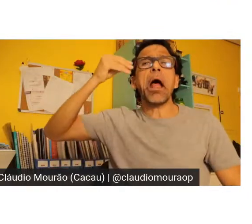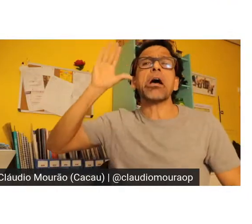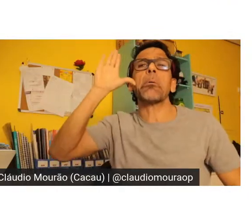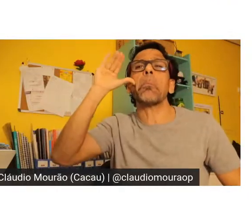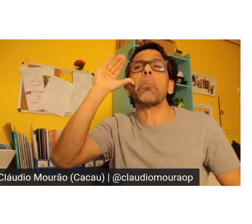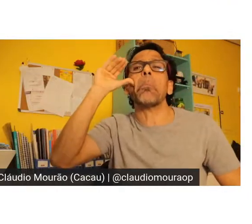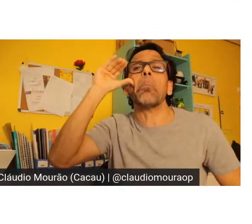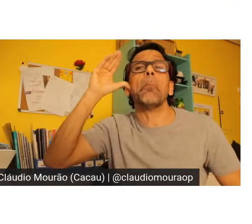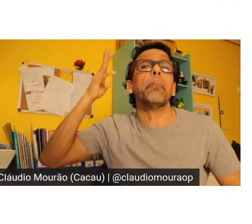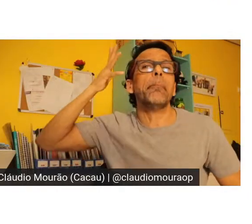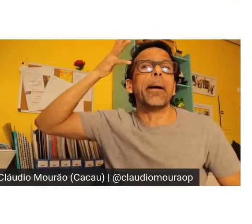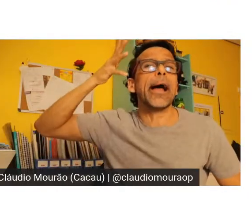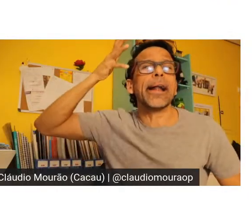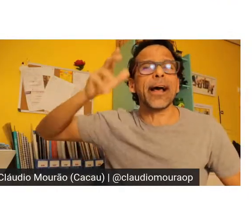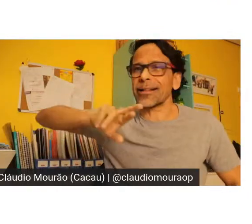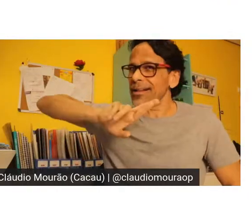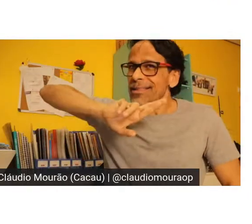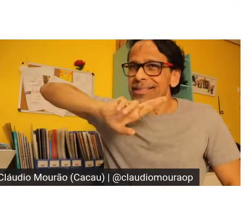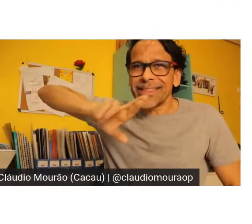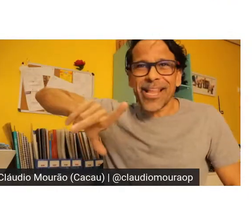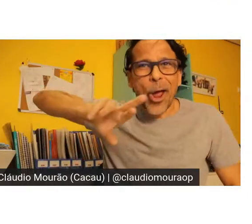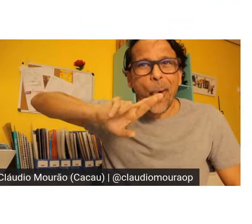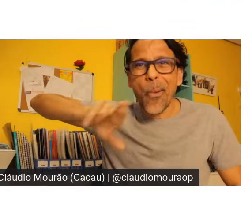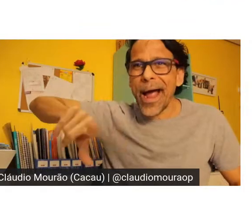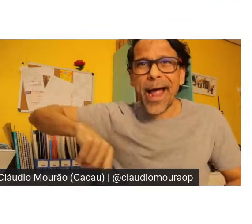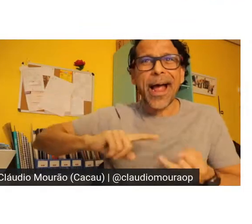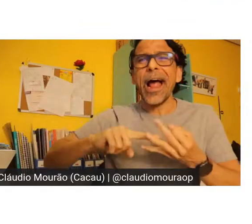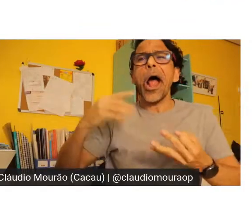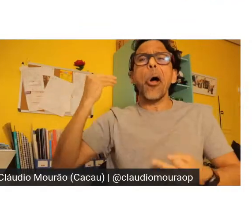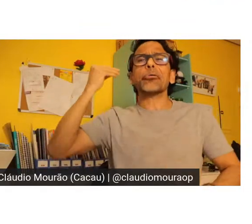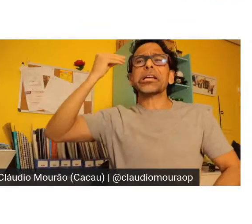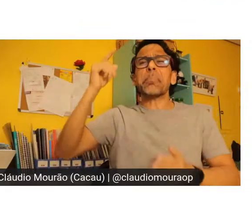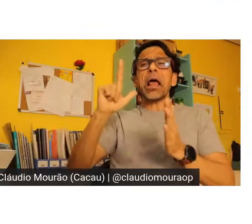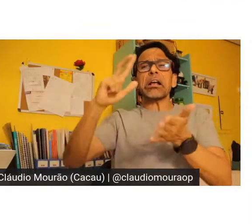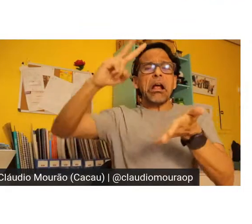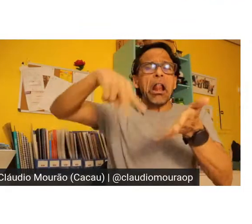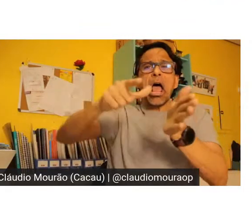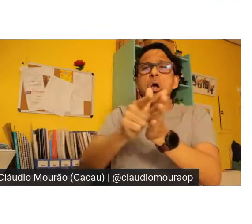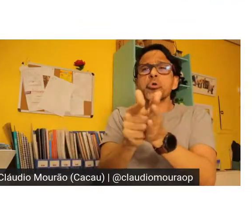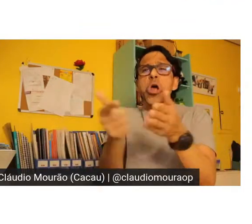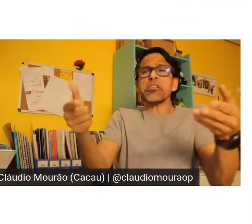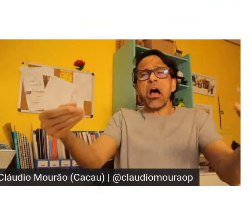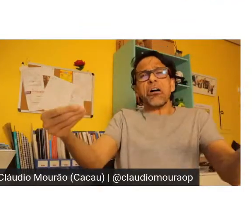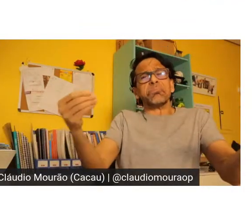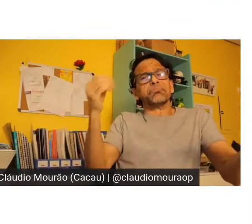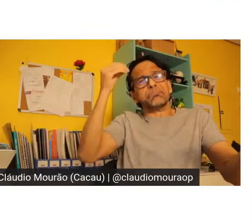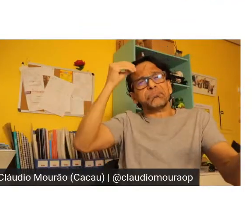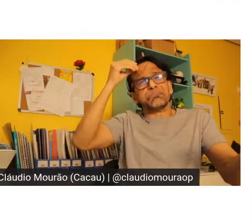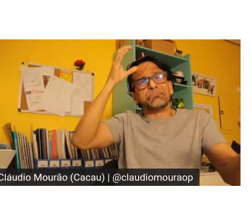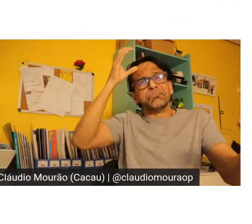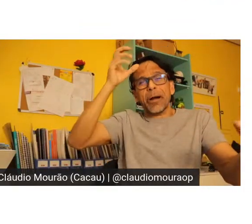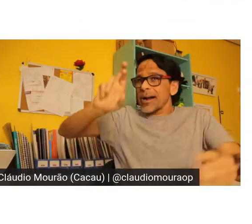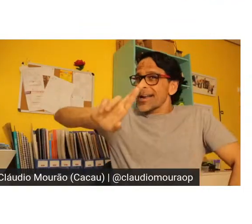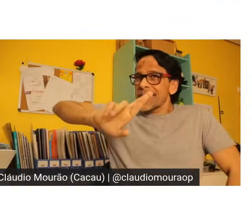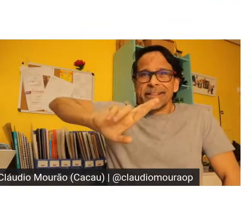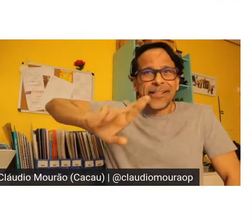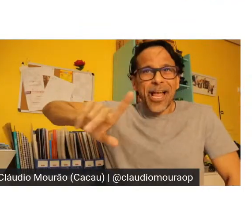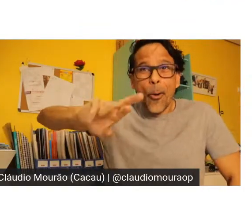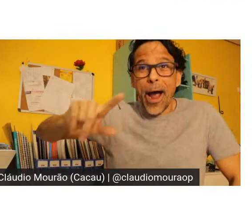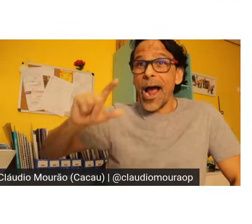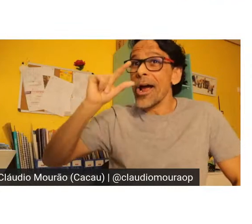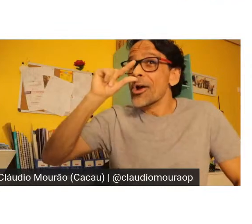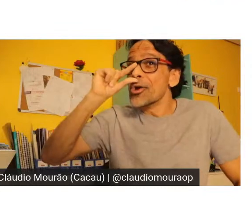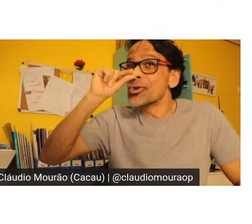meio de informação não é uma experiência é uma qualidade a partir de um metro de uma palestra